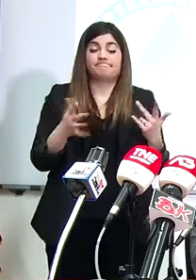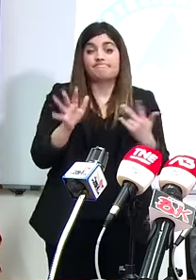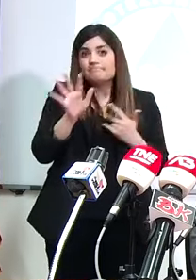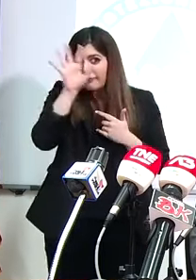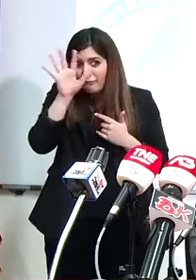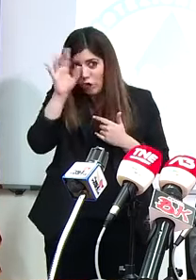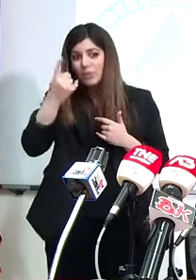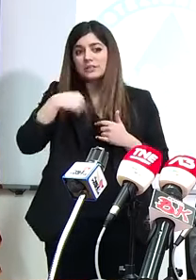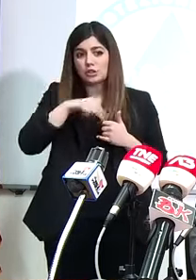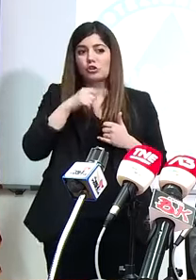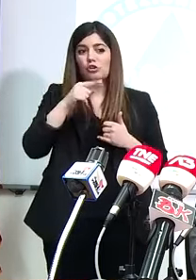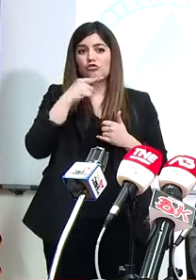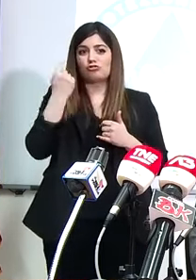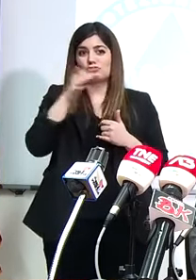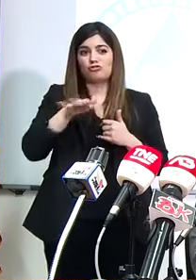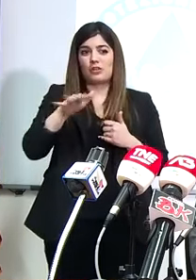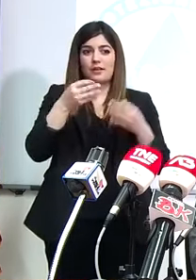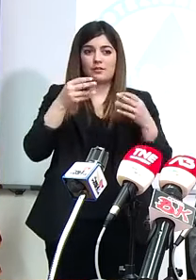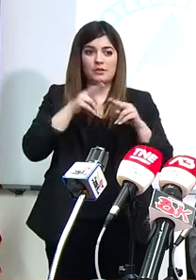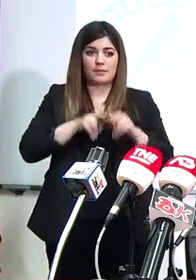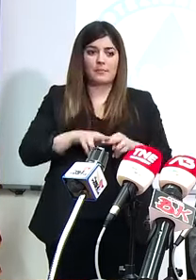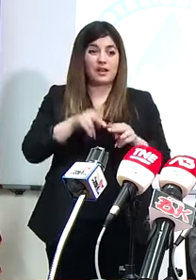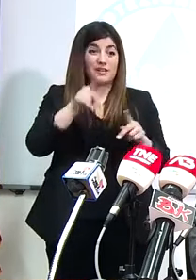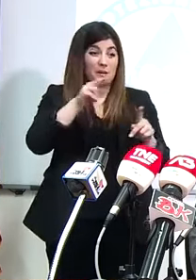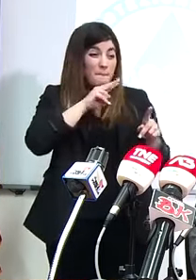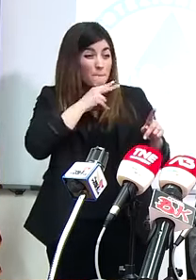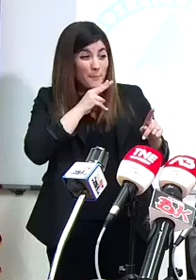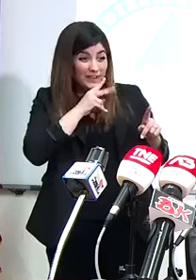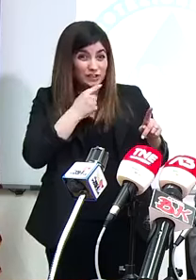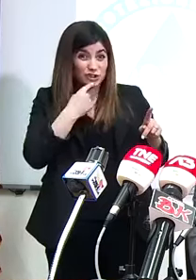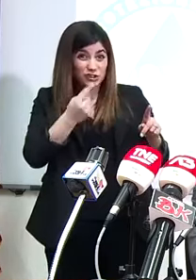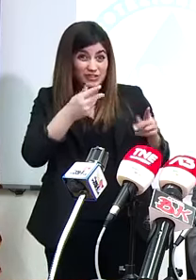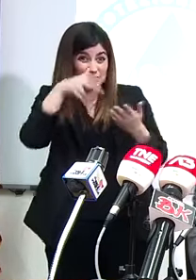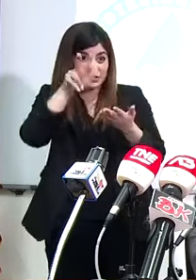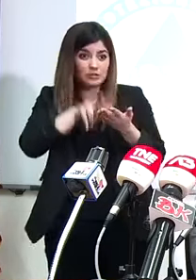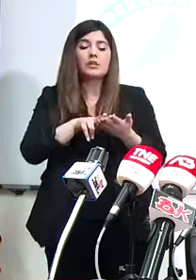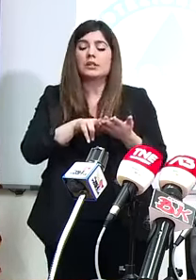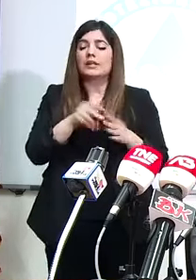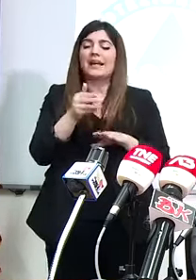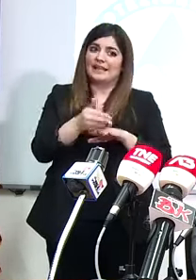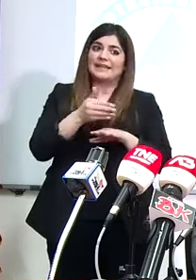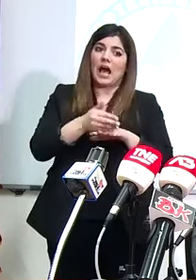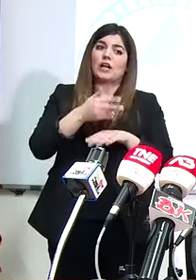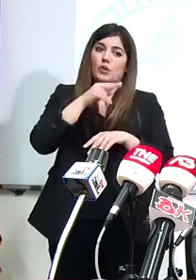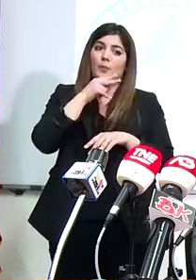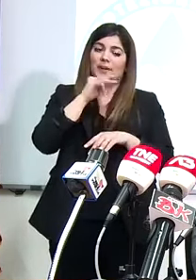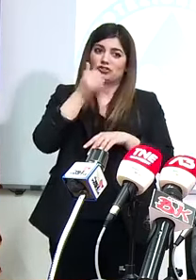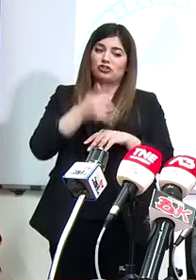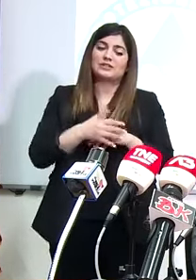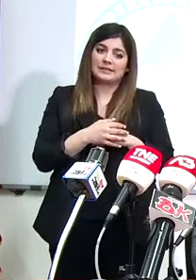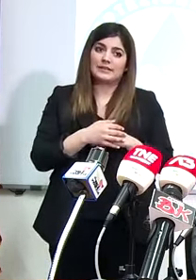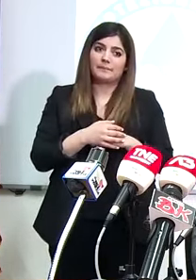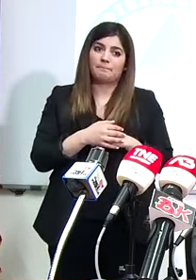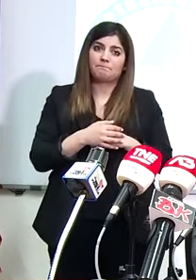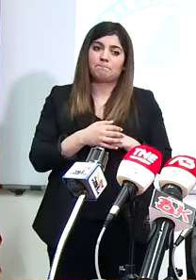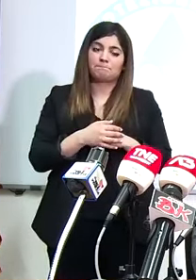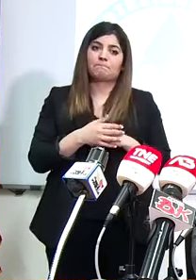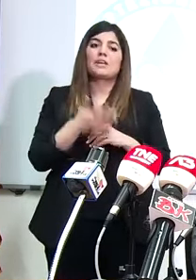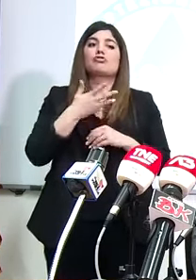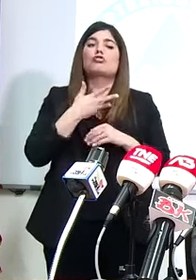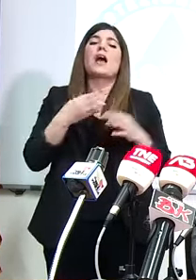gialla ma di solito si pomeriggio parlo come regione ci sarà iss è scritto